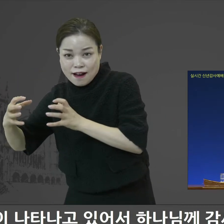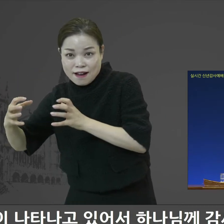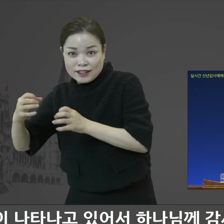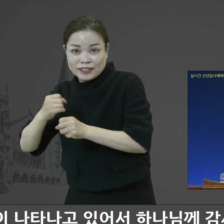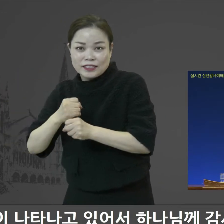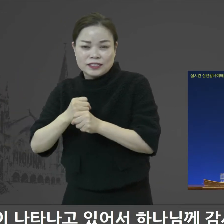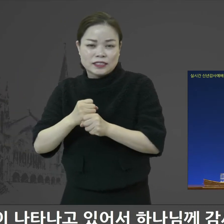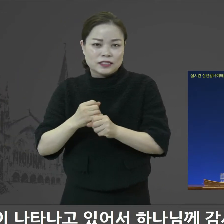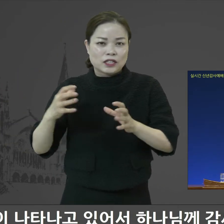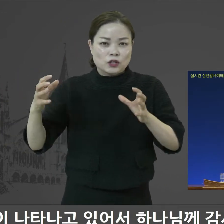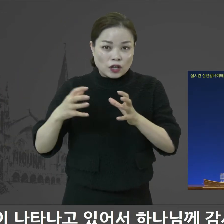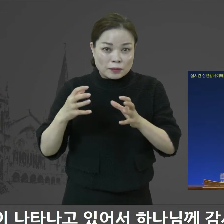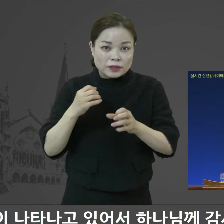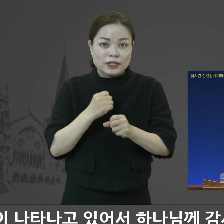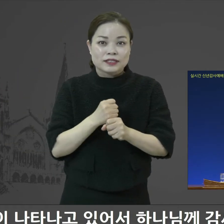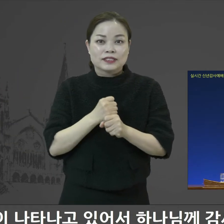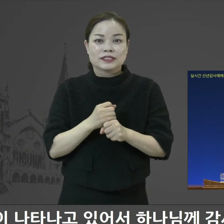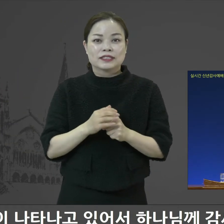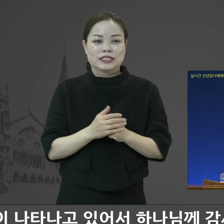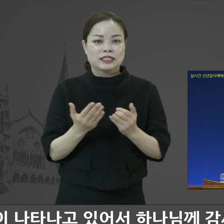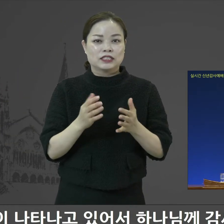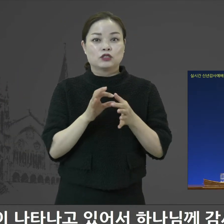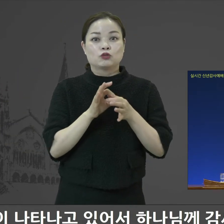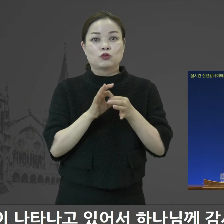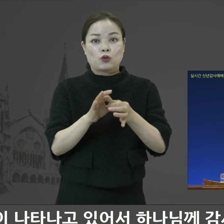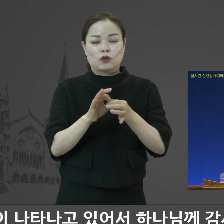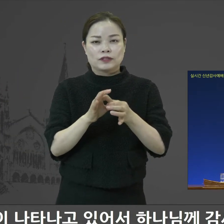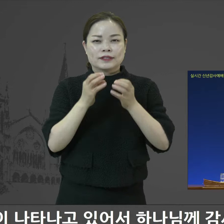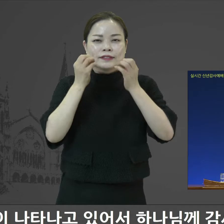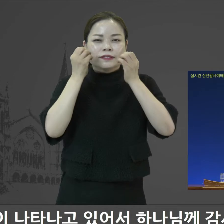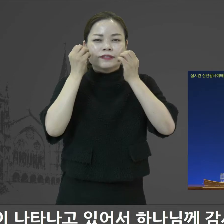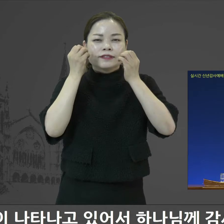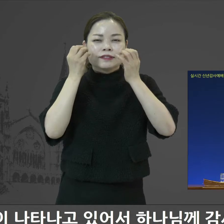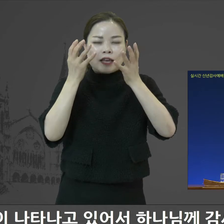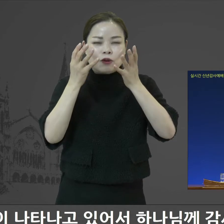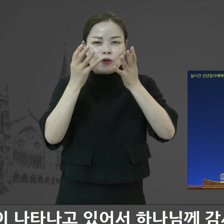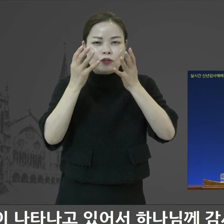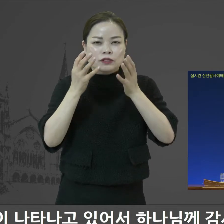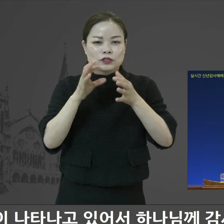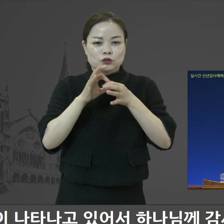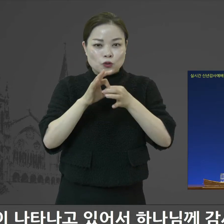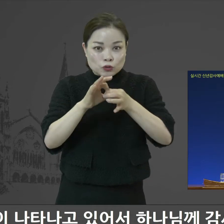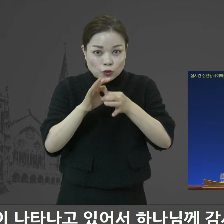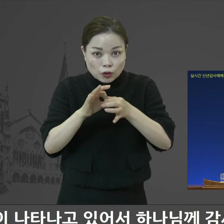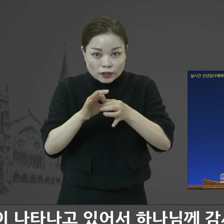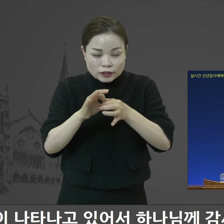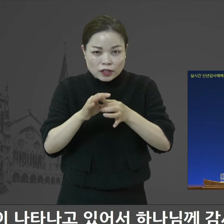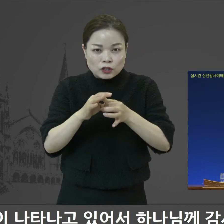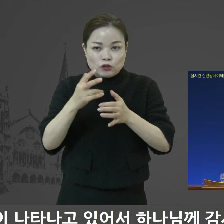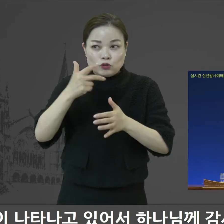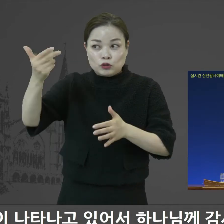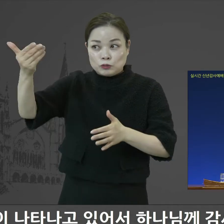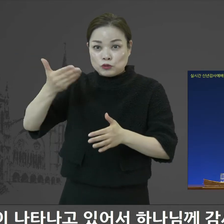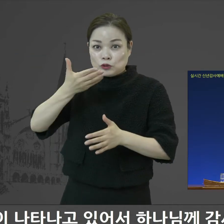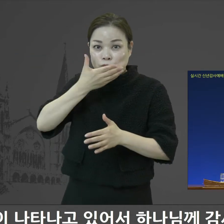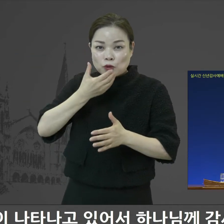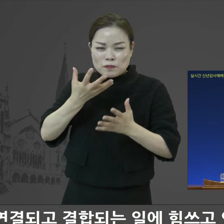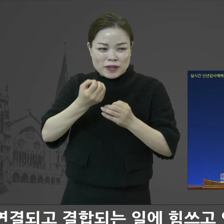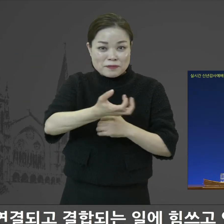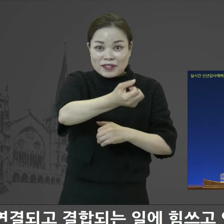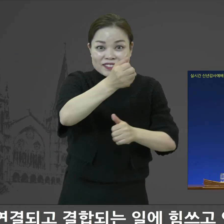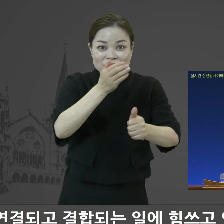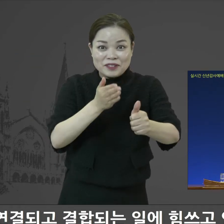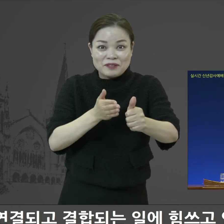연결되고 결합되어지는 이 일들을 통해서, 새로운 차원의 일들을 통해서 주님이 주시는 복을 많이 받았으면